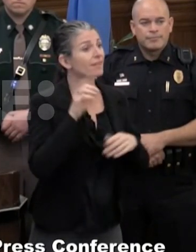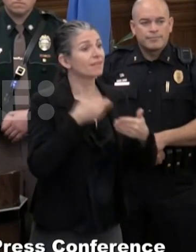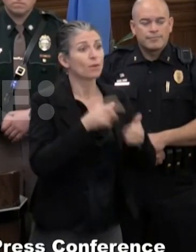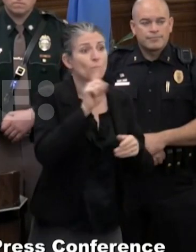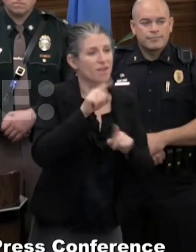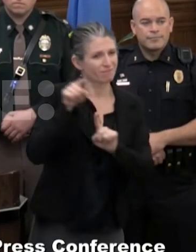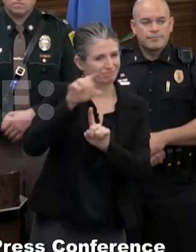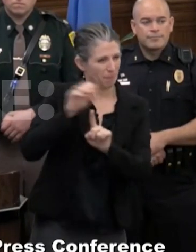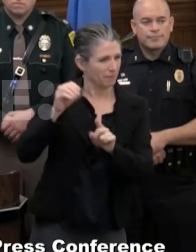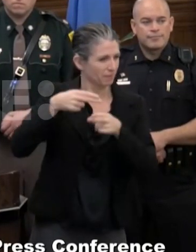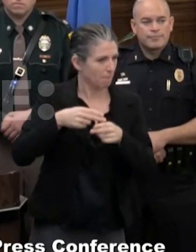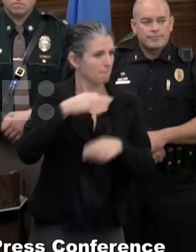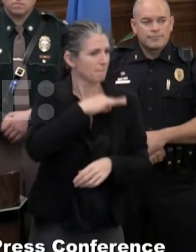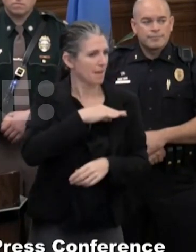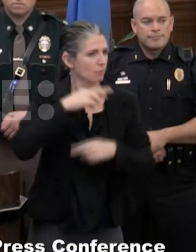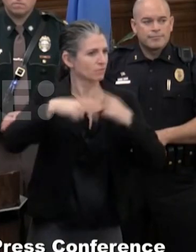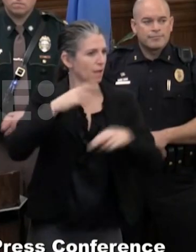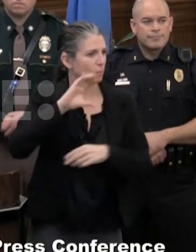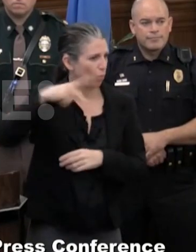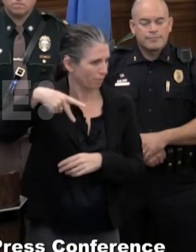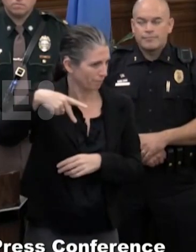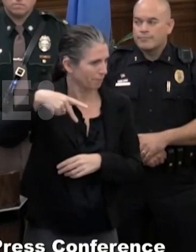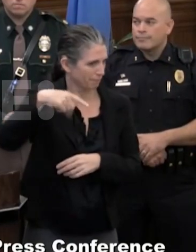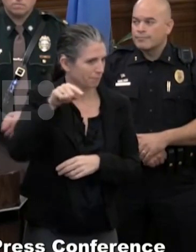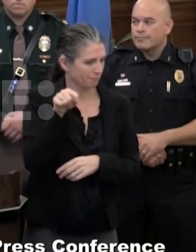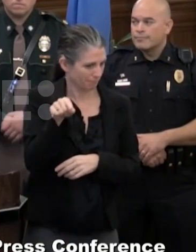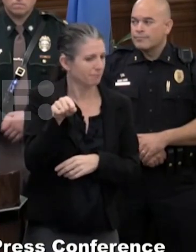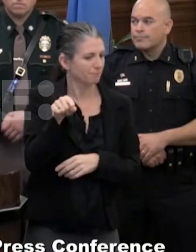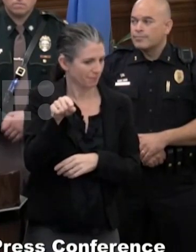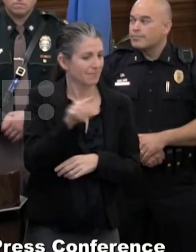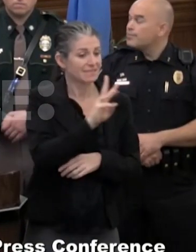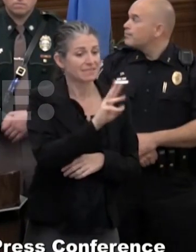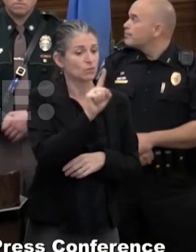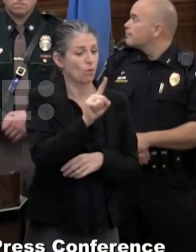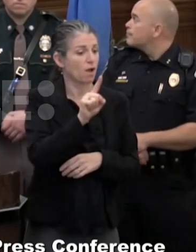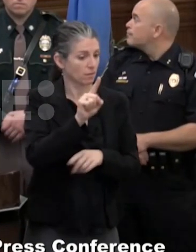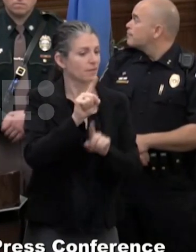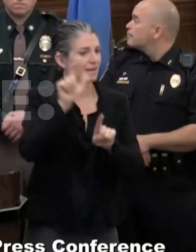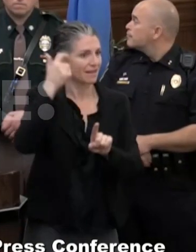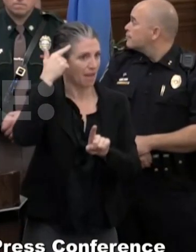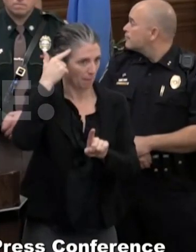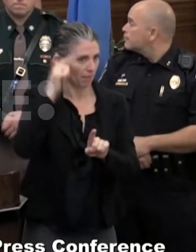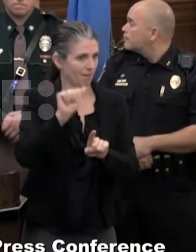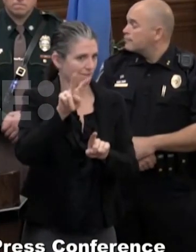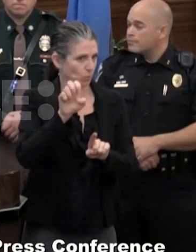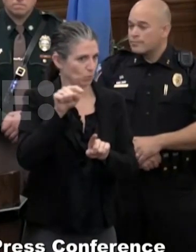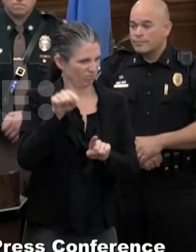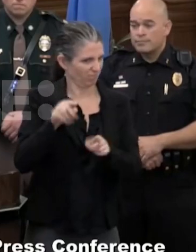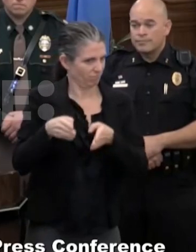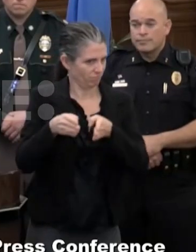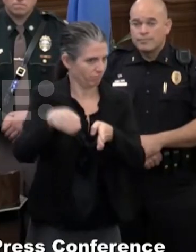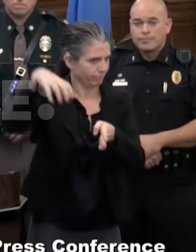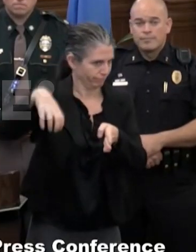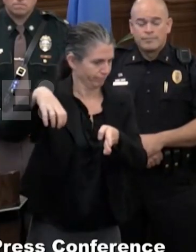contra 30 pessoas em uma pista de boliche em um restaurante um fusil de assalto foi encontrado dentro do